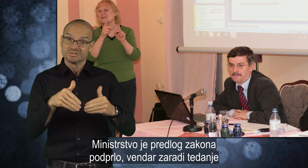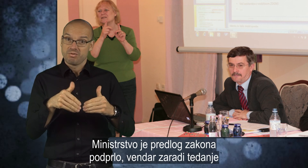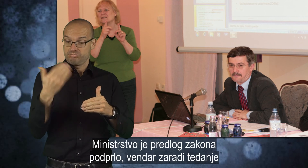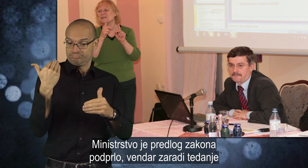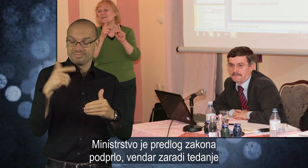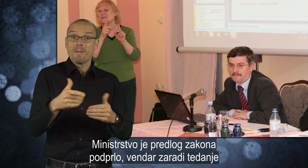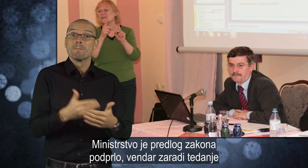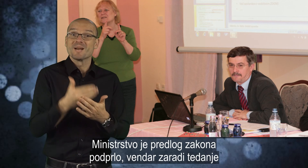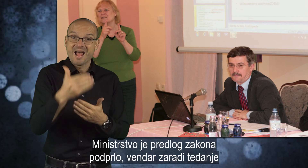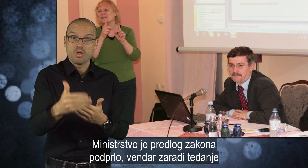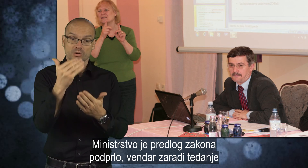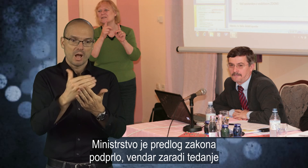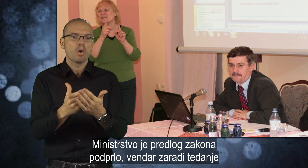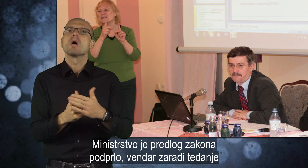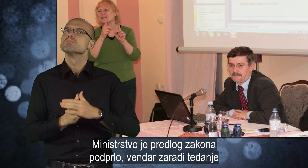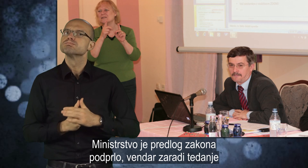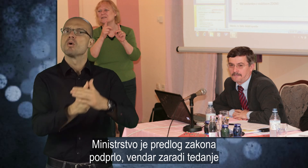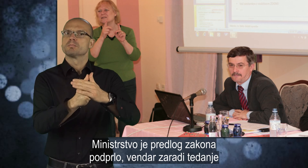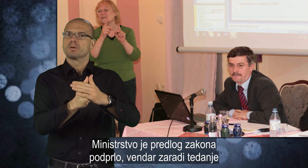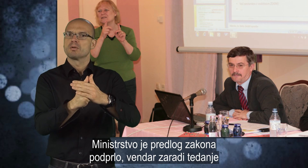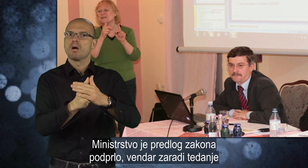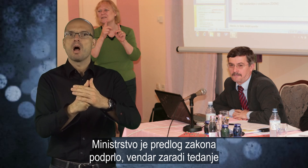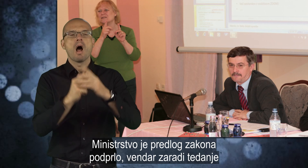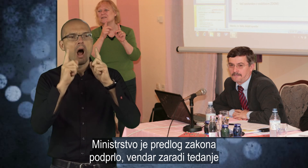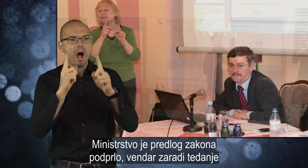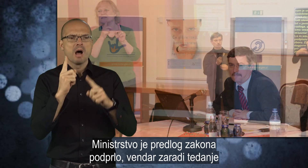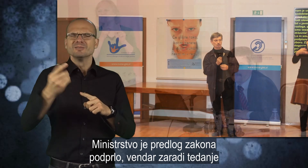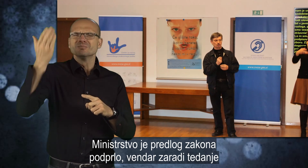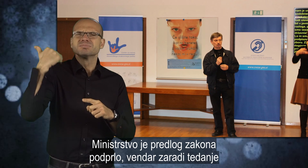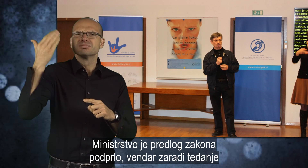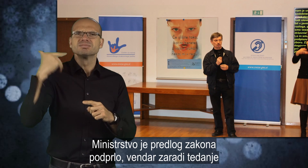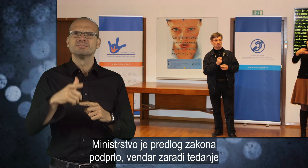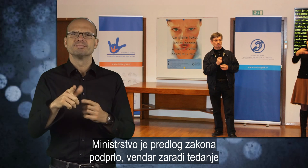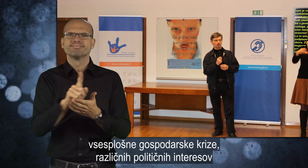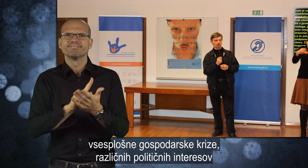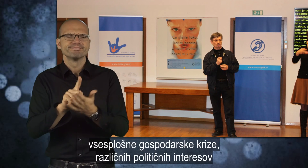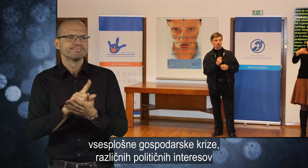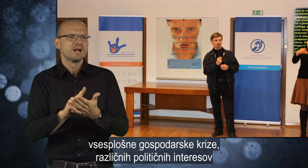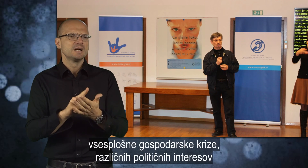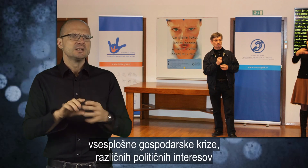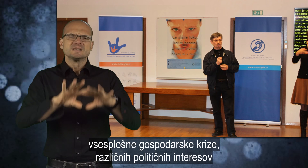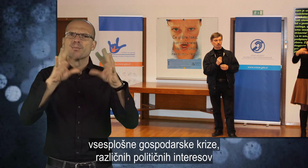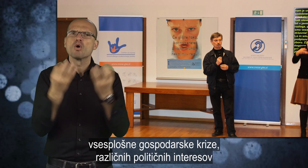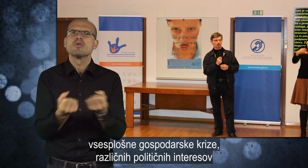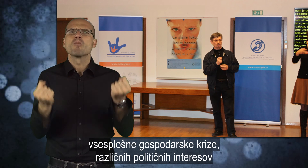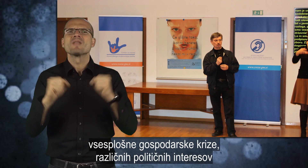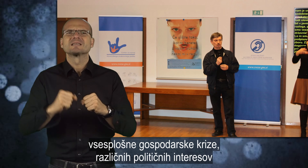Ministrstvo je predlog zakona podprlo, vendar zaradi tedanje vsesplošne gospodarske krize,